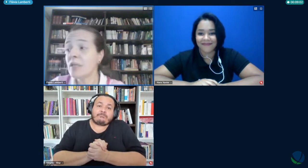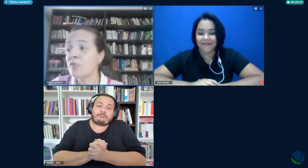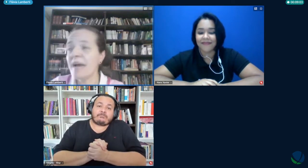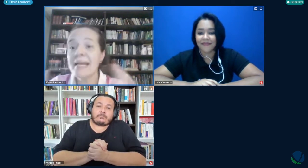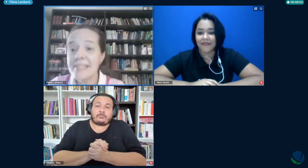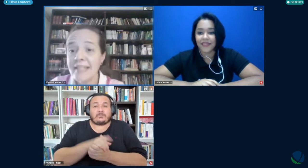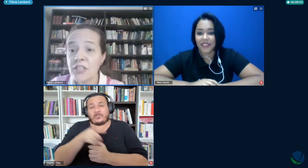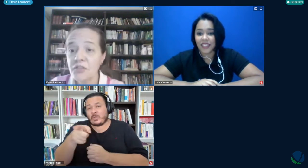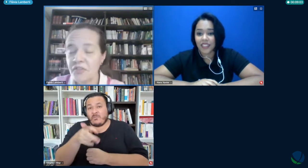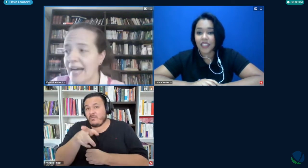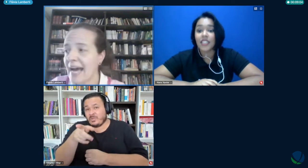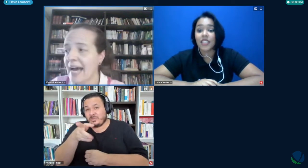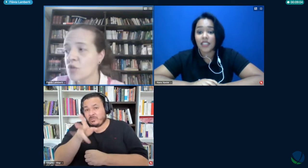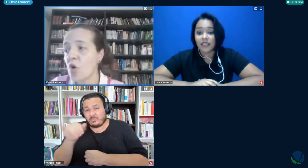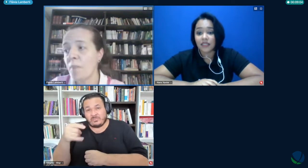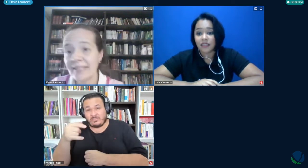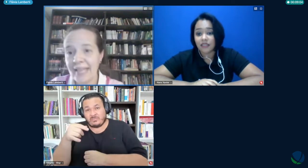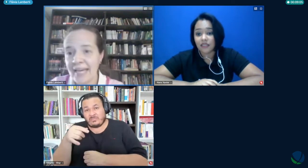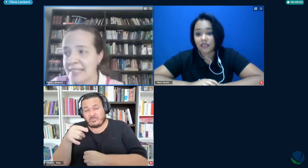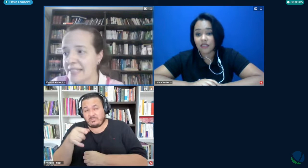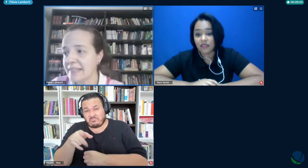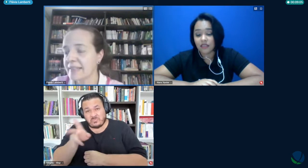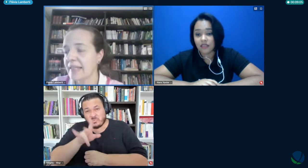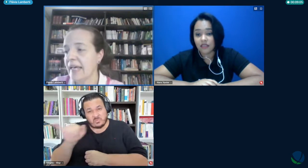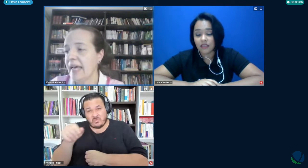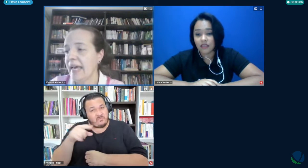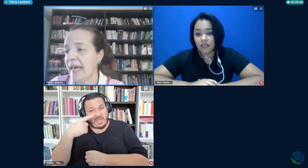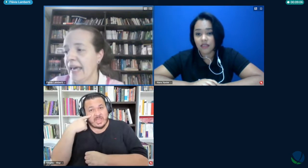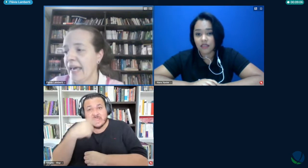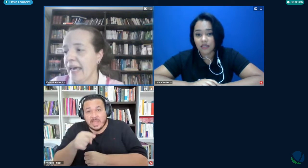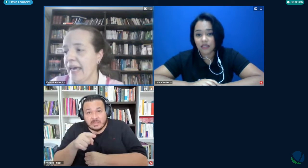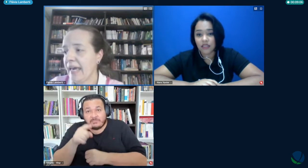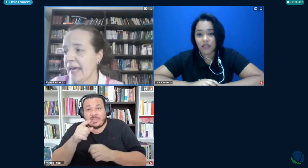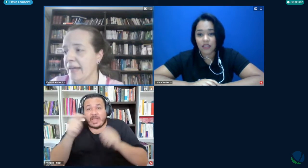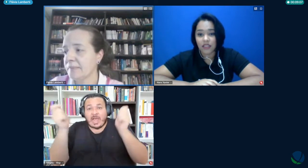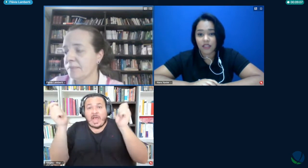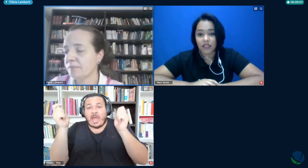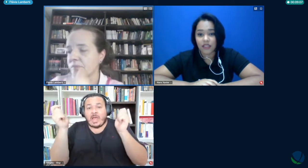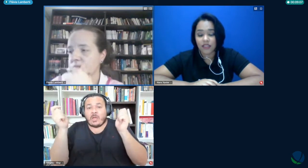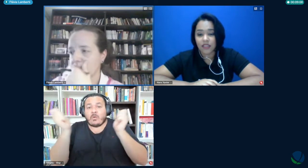é que você não vai mais identificar as competências.